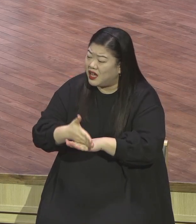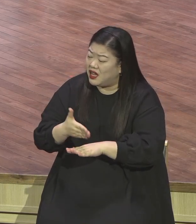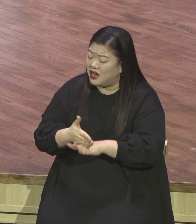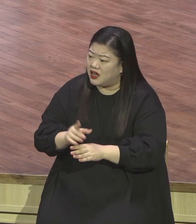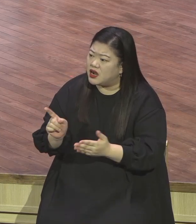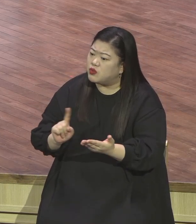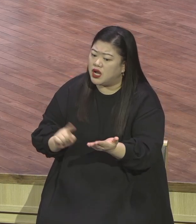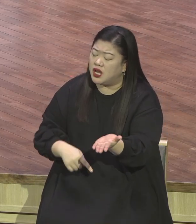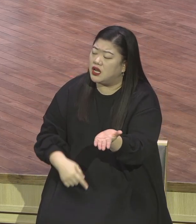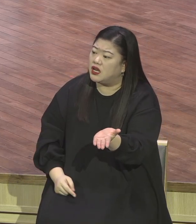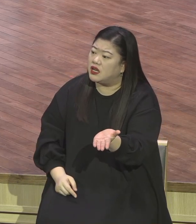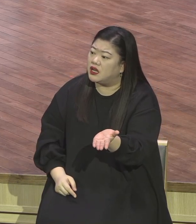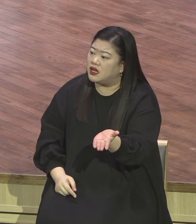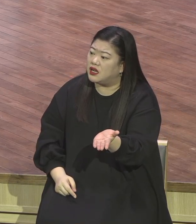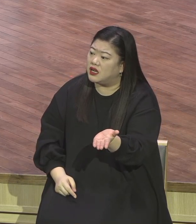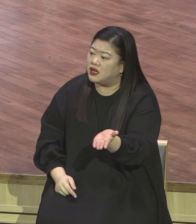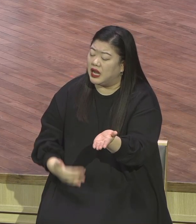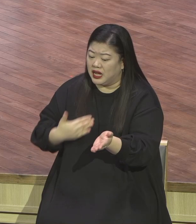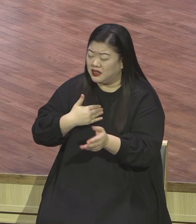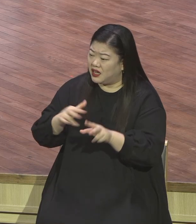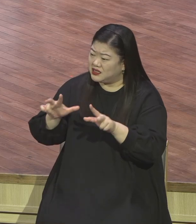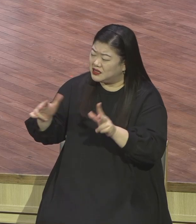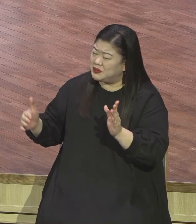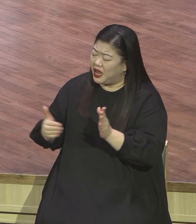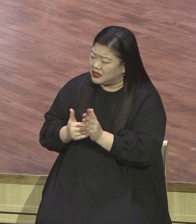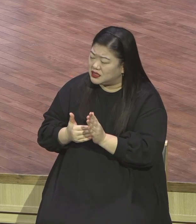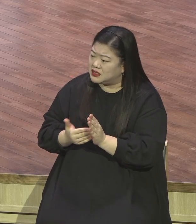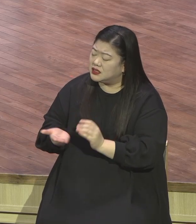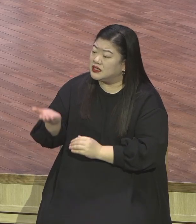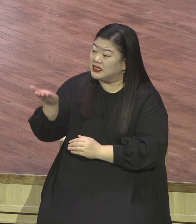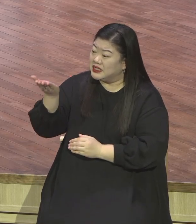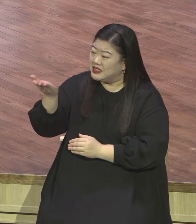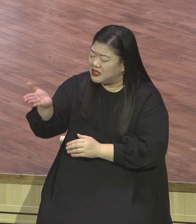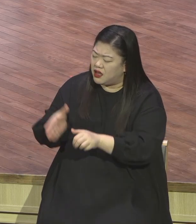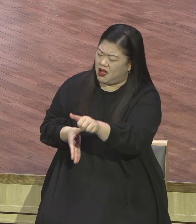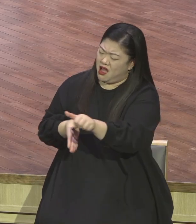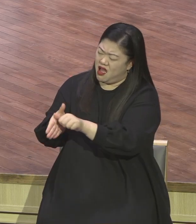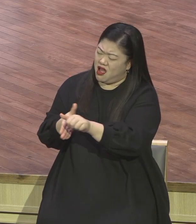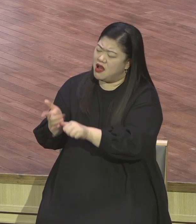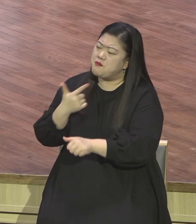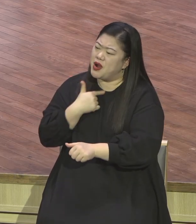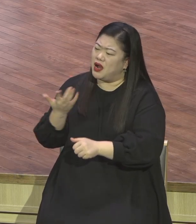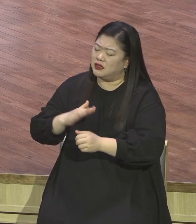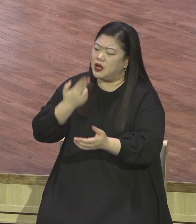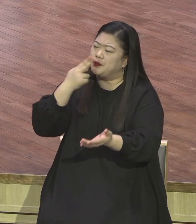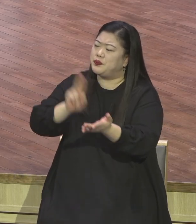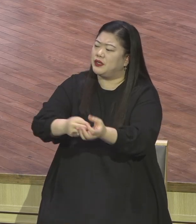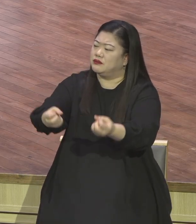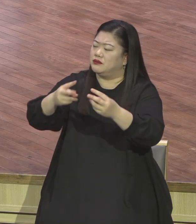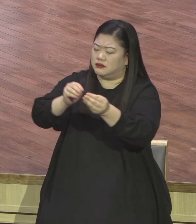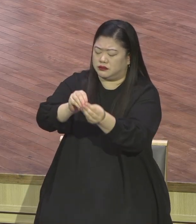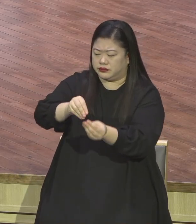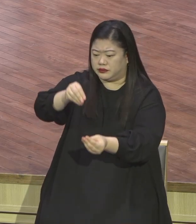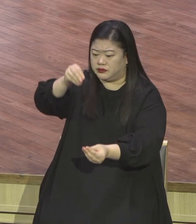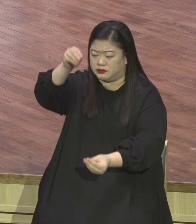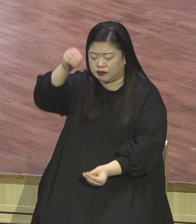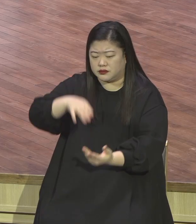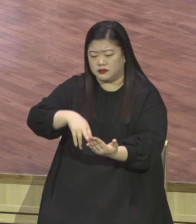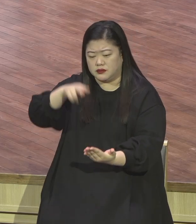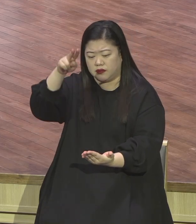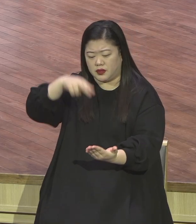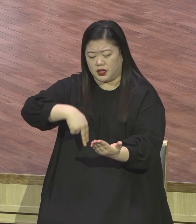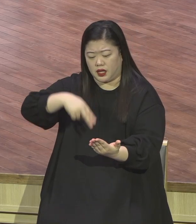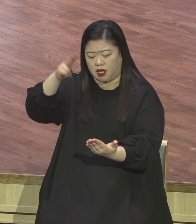내가 목사님이 준 그 편지를 아침에 읽고 아침 출근을 하는데 너무 눈물이 나가지고